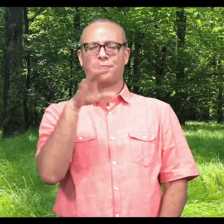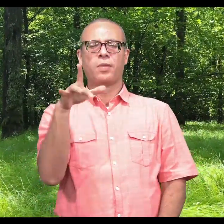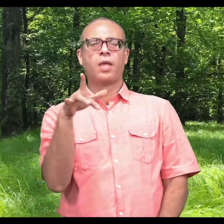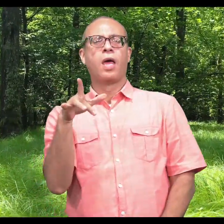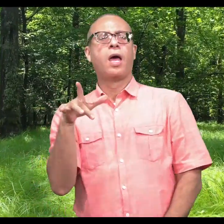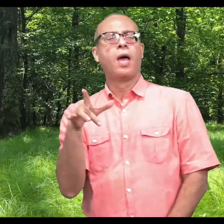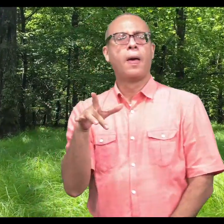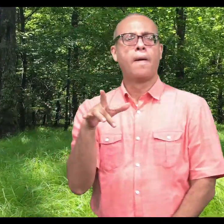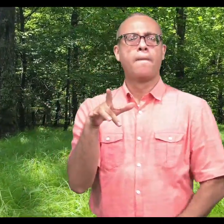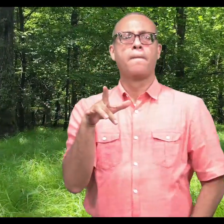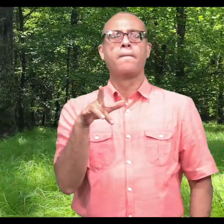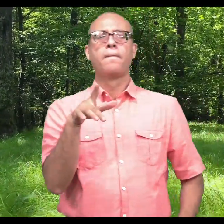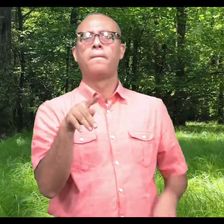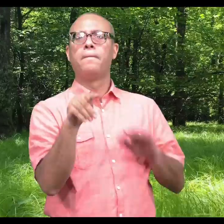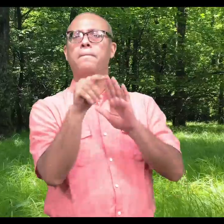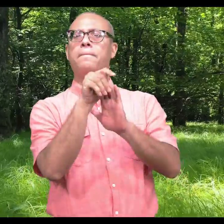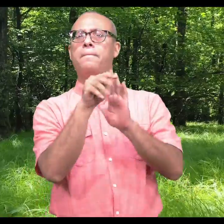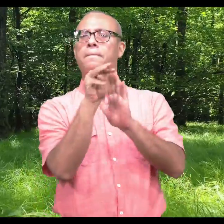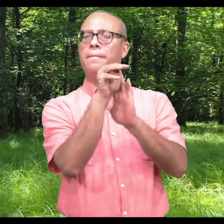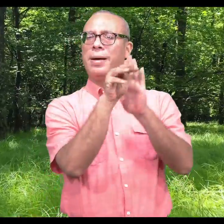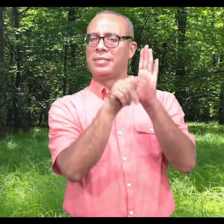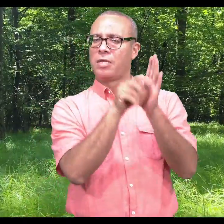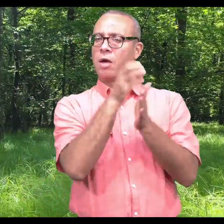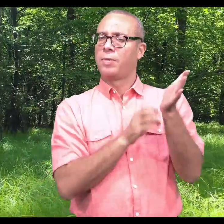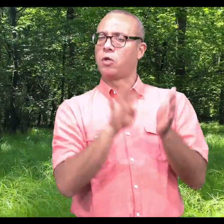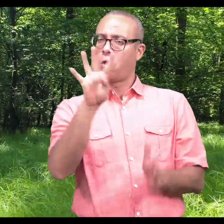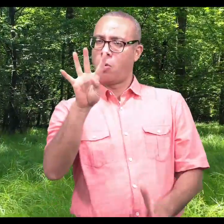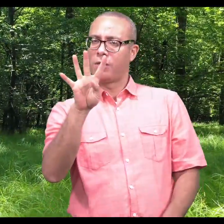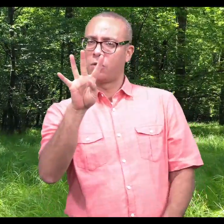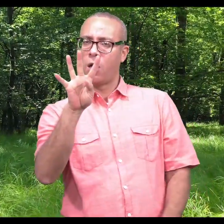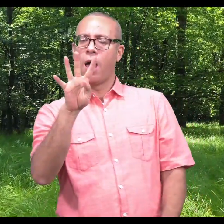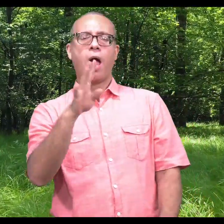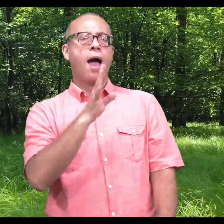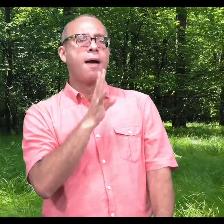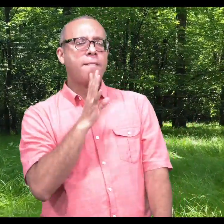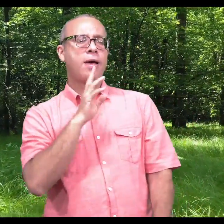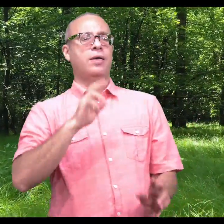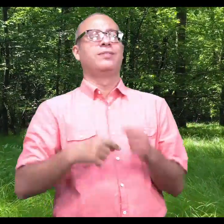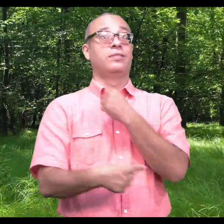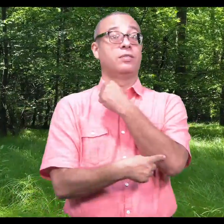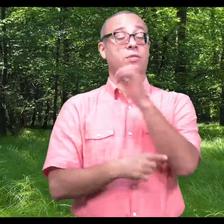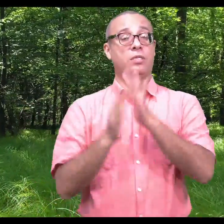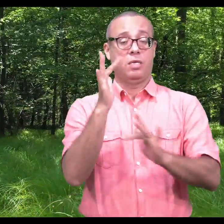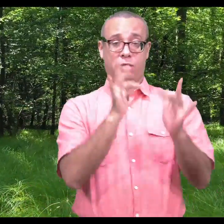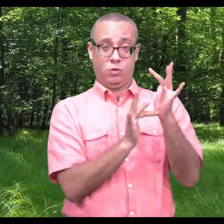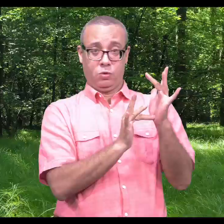En el capítulo 4 de su Evangelio, Mateo nos introduce al relato de la tentación, diciéndonos en el versículo 1 que Jesús